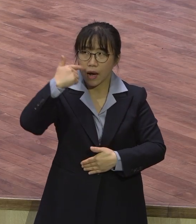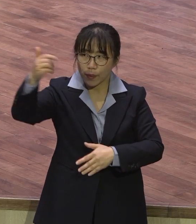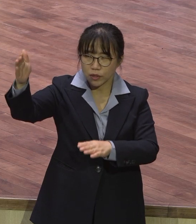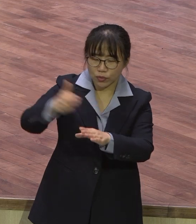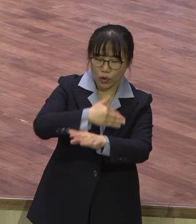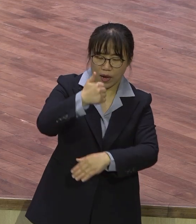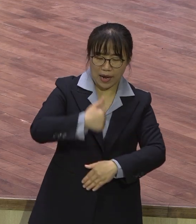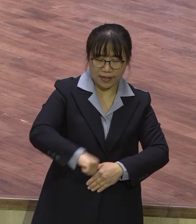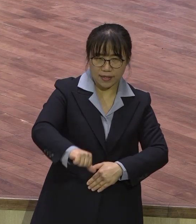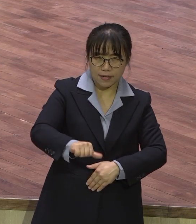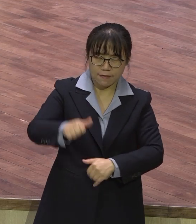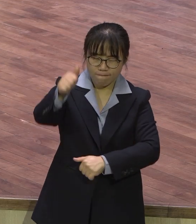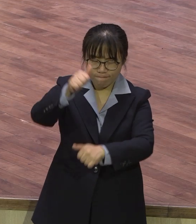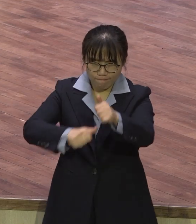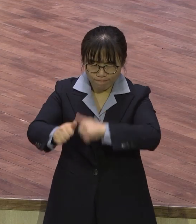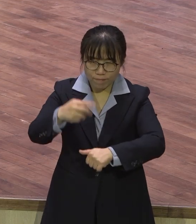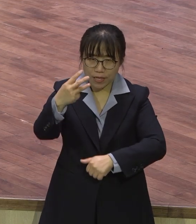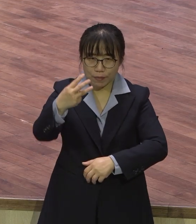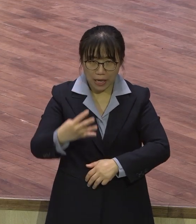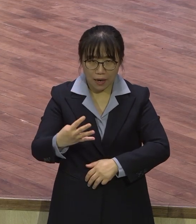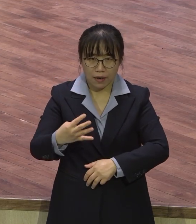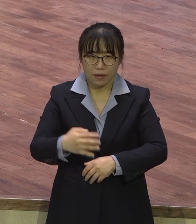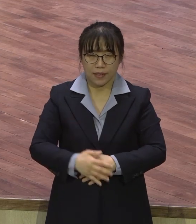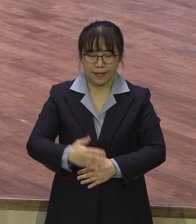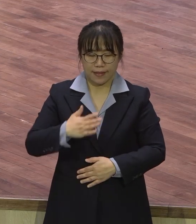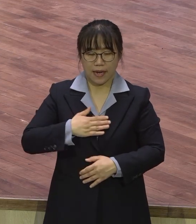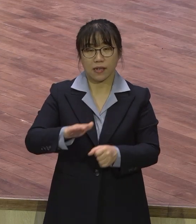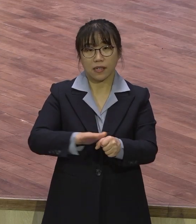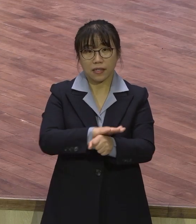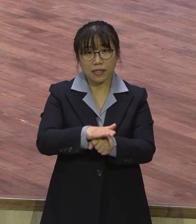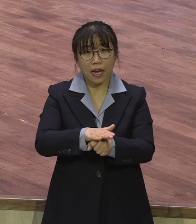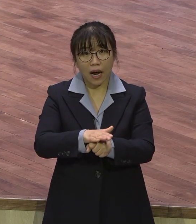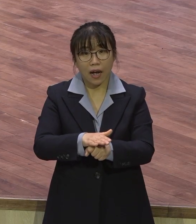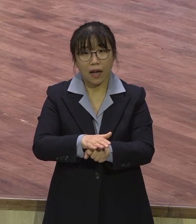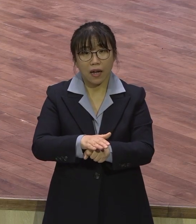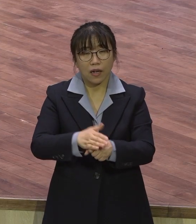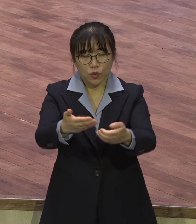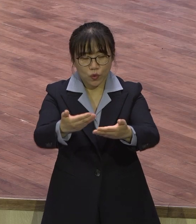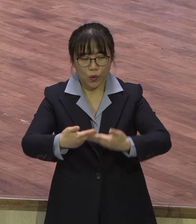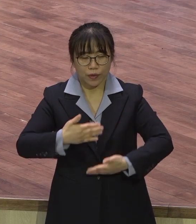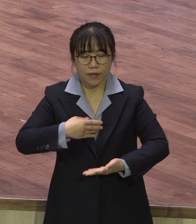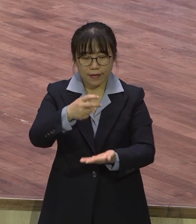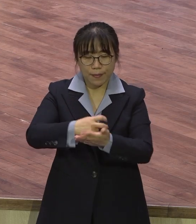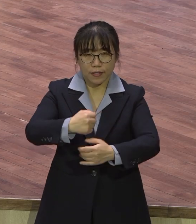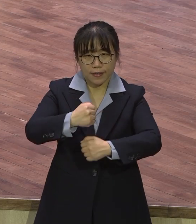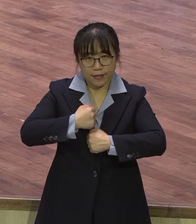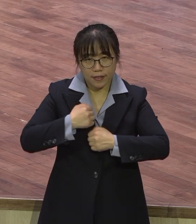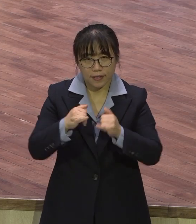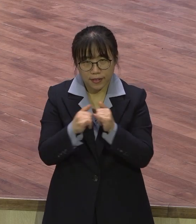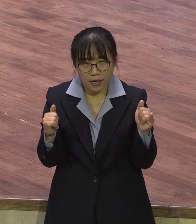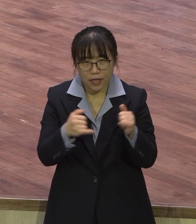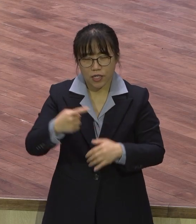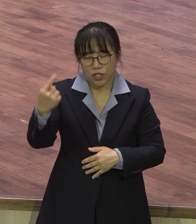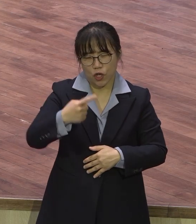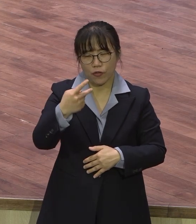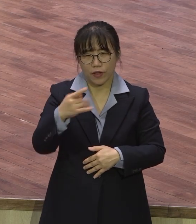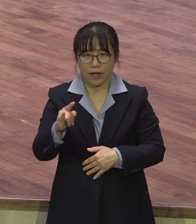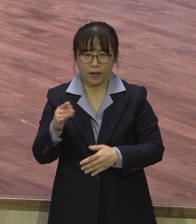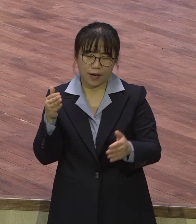삼사대까지 이렇게 하거니와 나를 사랑하고 내 계명을 지키는 자에게는 천대까지 은혜를 베푸느니라